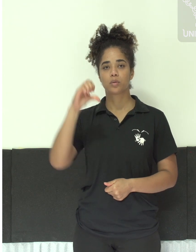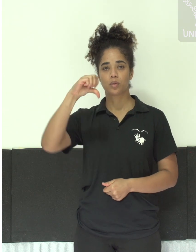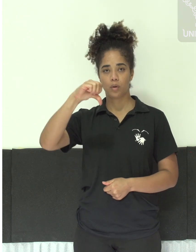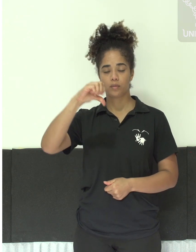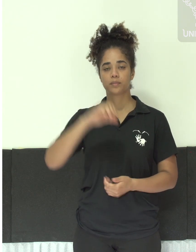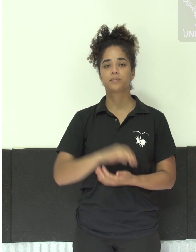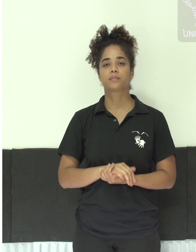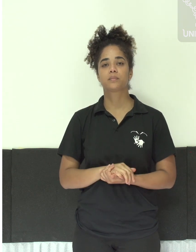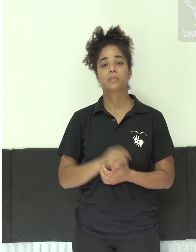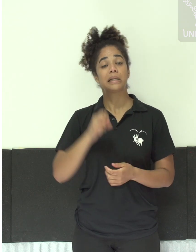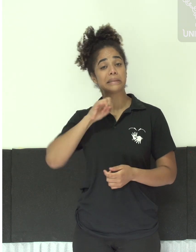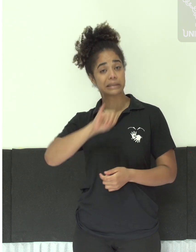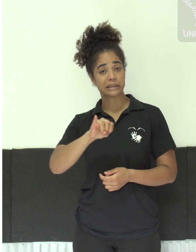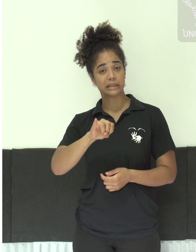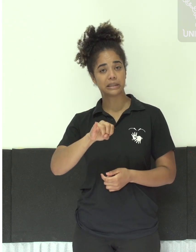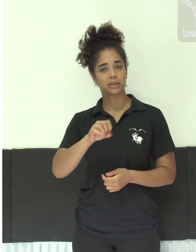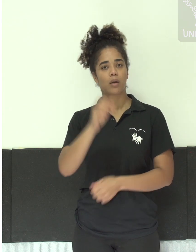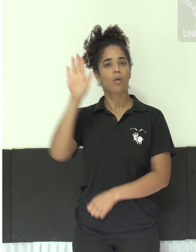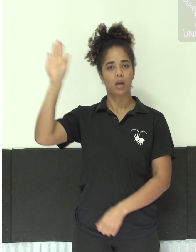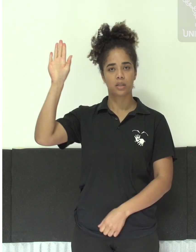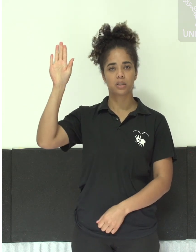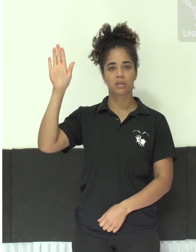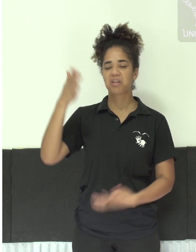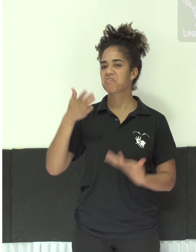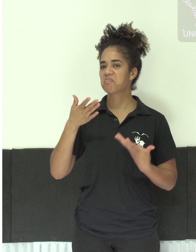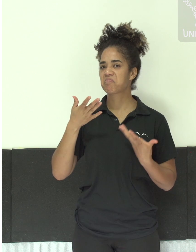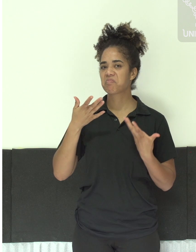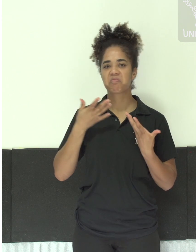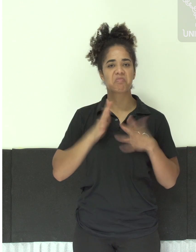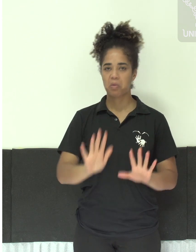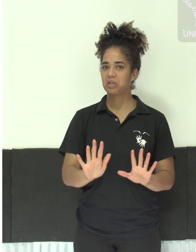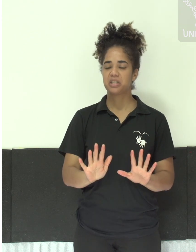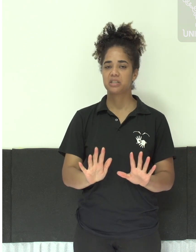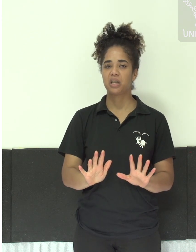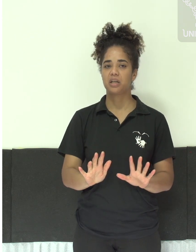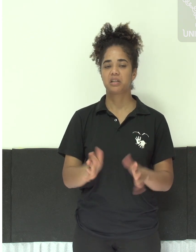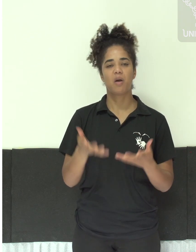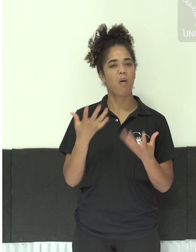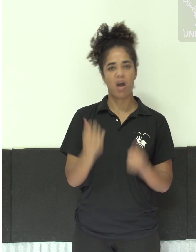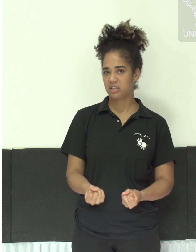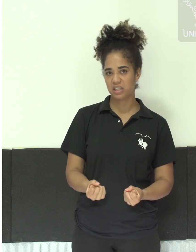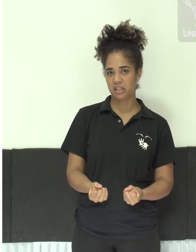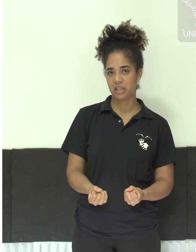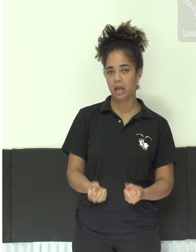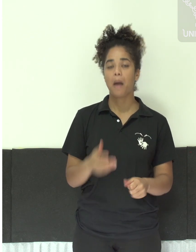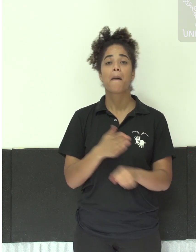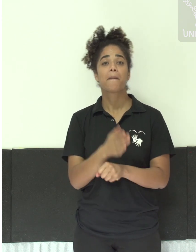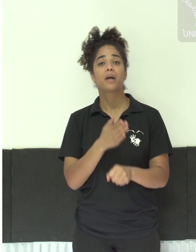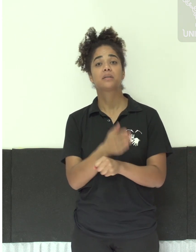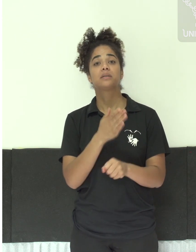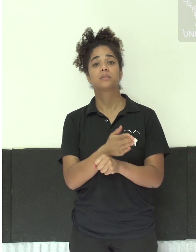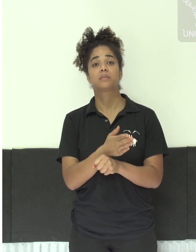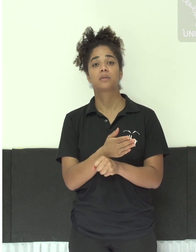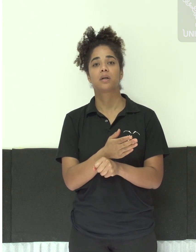10.2.9. Se recusar a participar de qualquer procedimento relacionado às